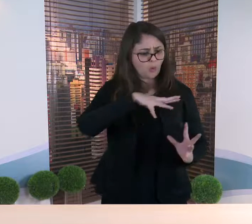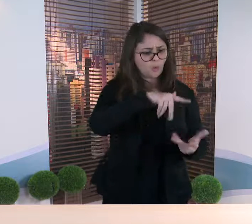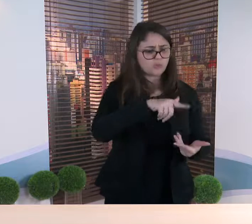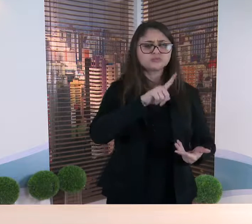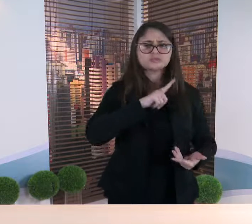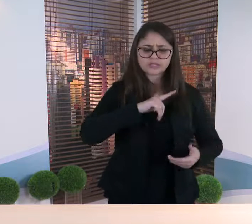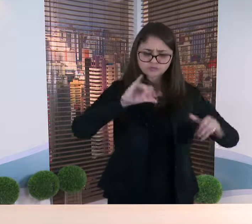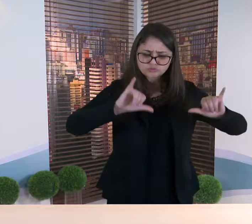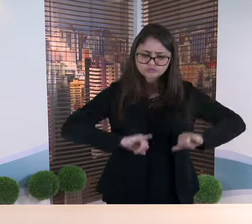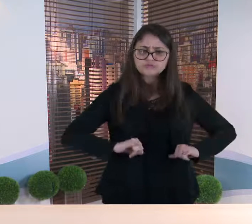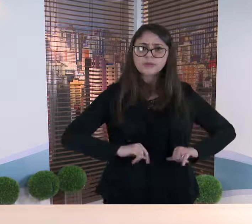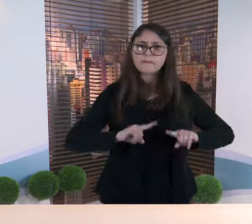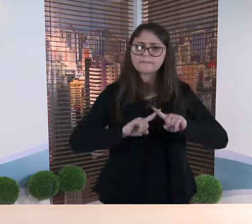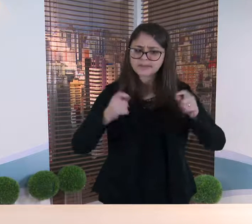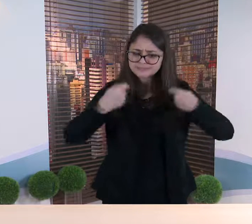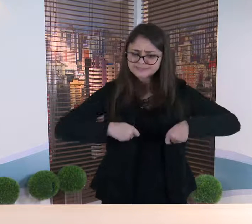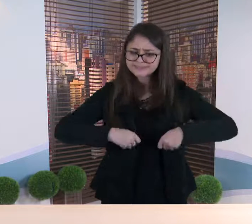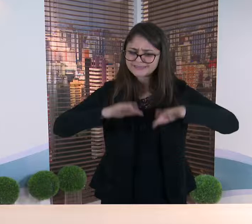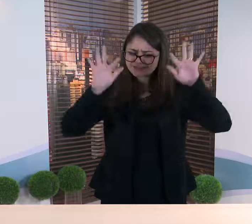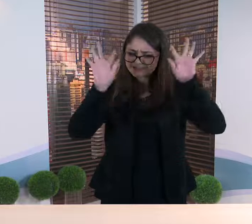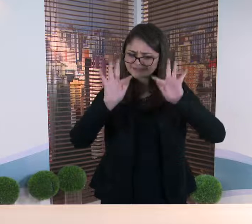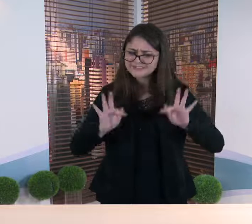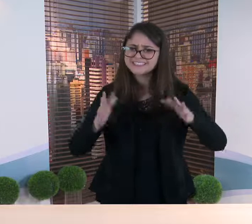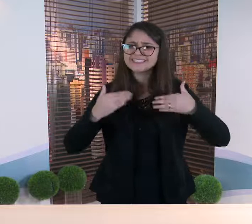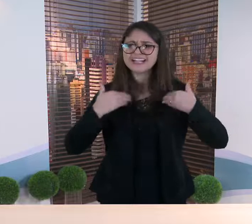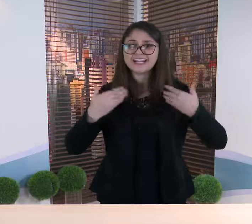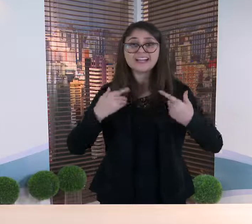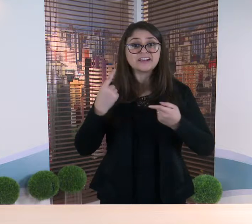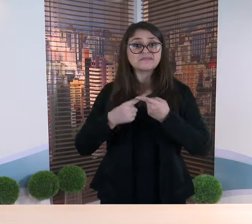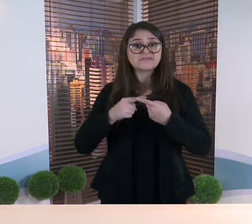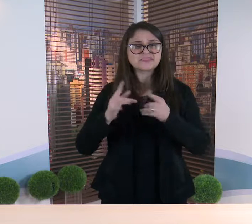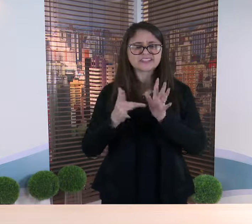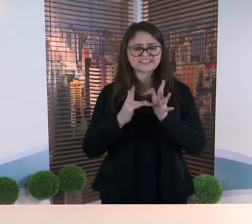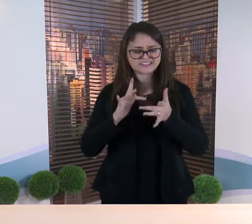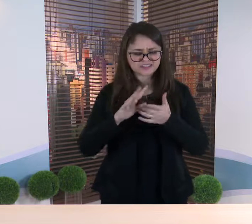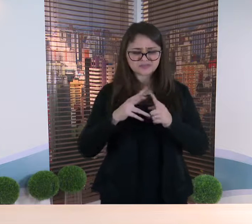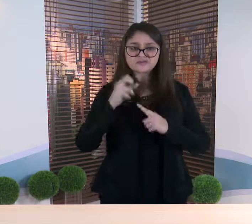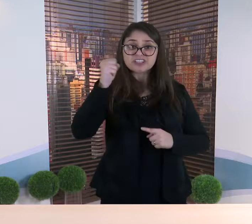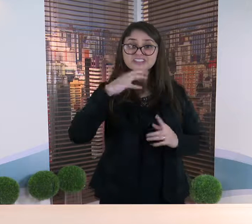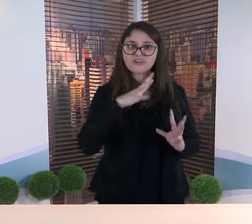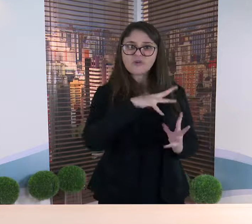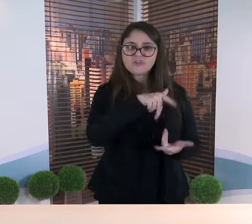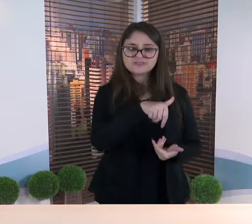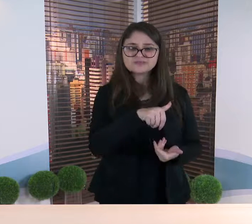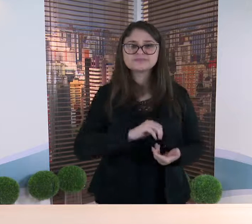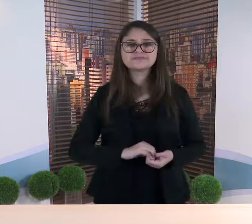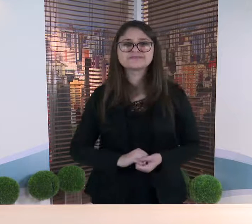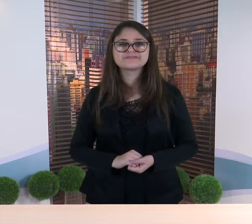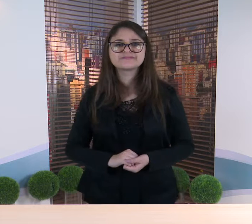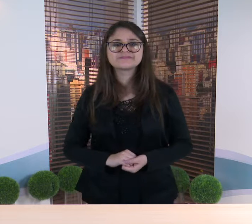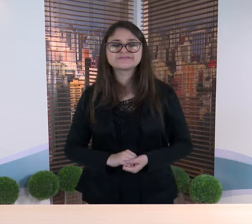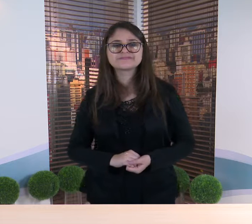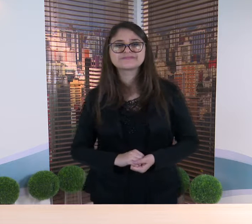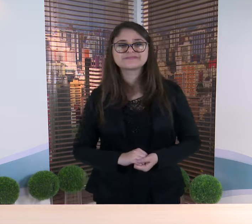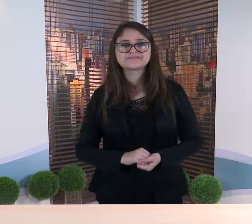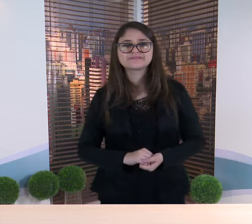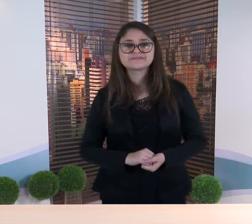aflições, mas tende bom ânimo, eu venci o mundo. O apóstolo Paulo, autor da maior parte do